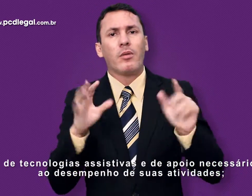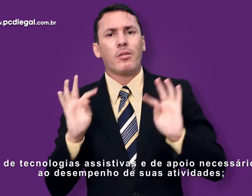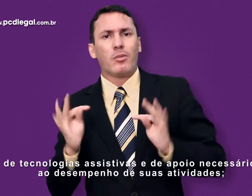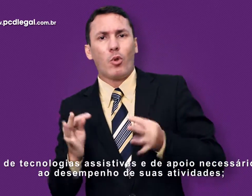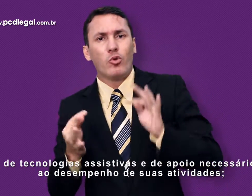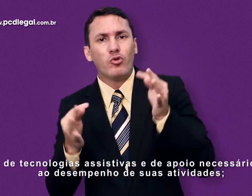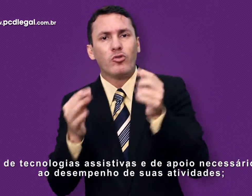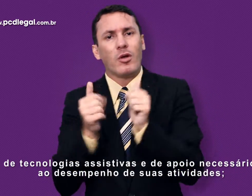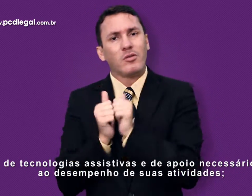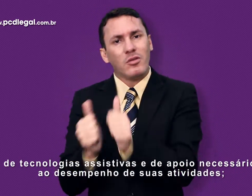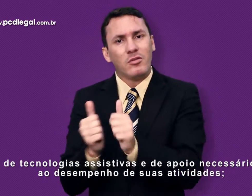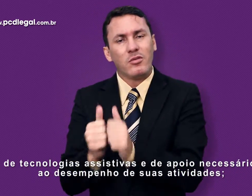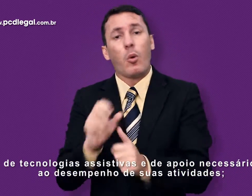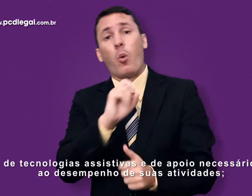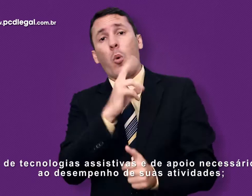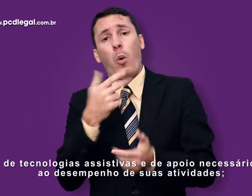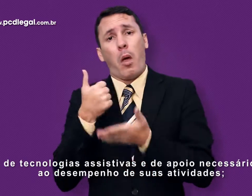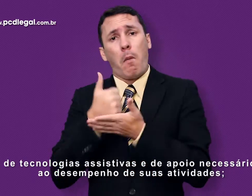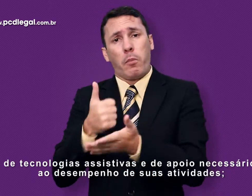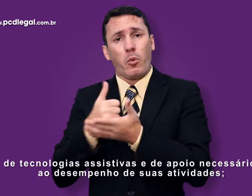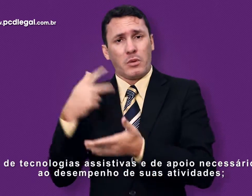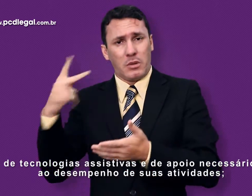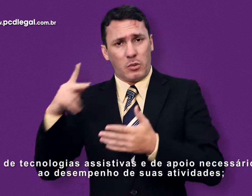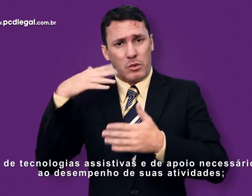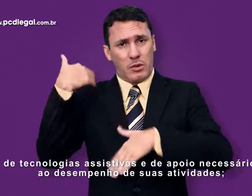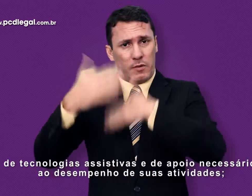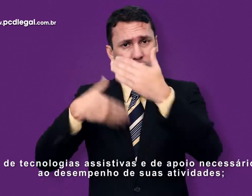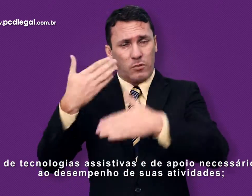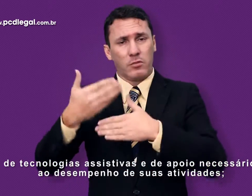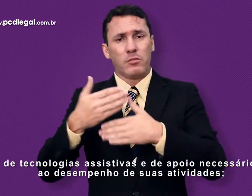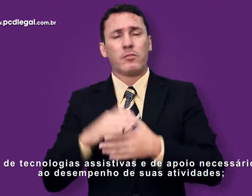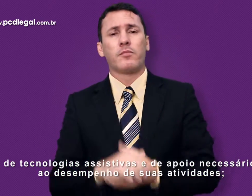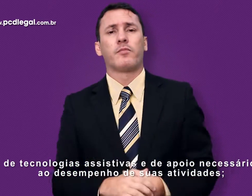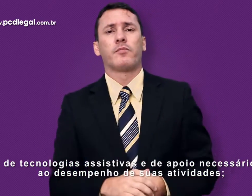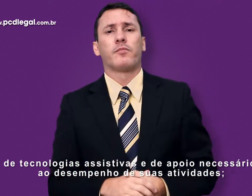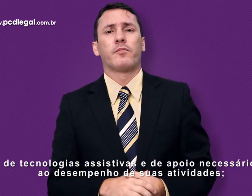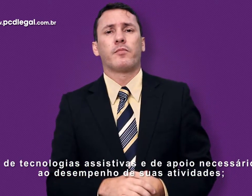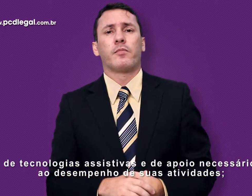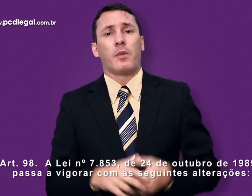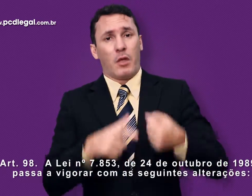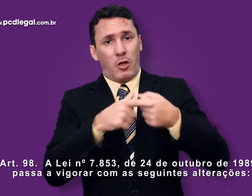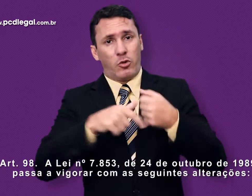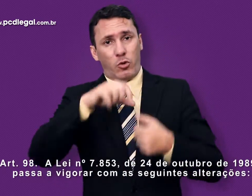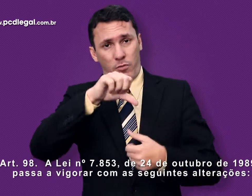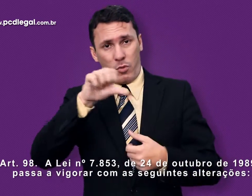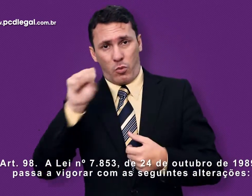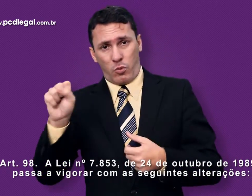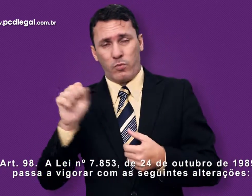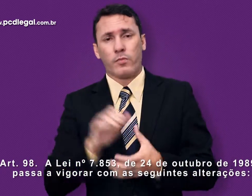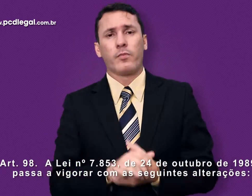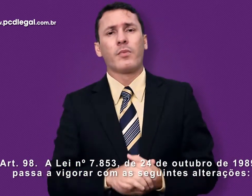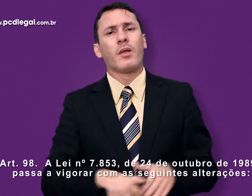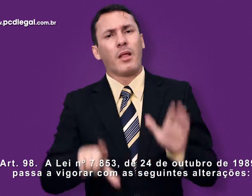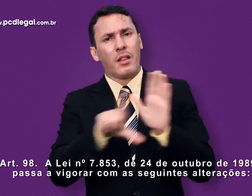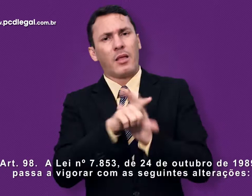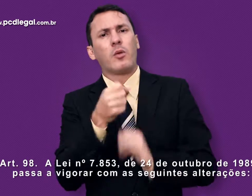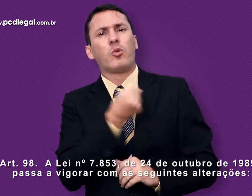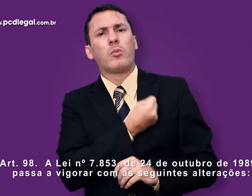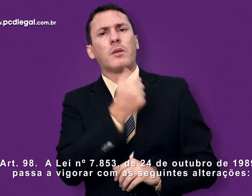tecnologias assistivas e de apoio necessário ao desempenho de suas atividades. Artigo 98. A Lei nº